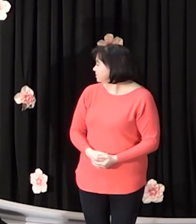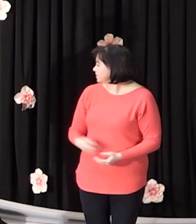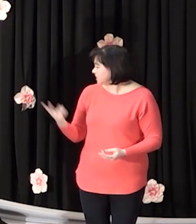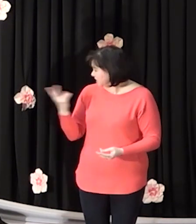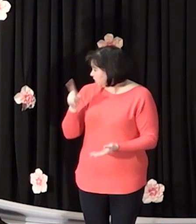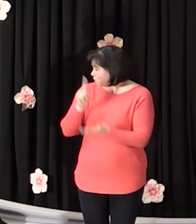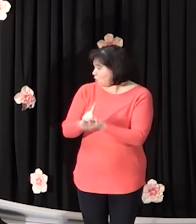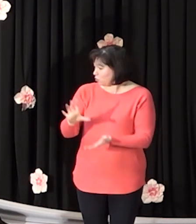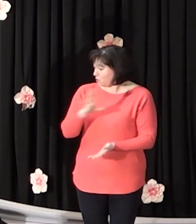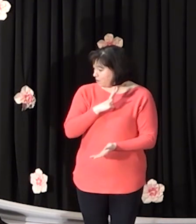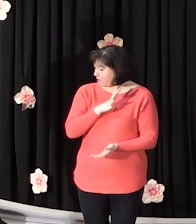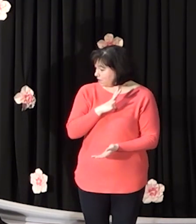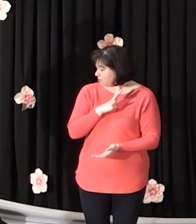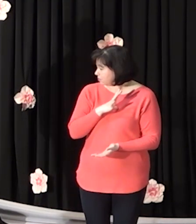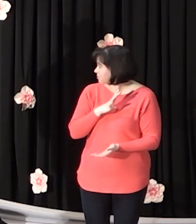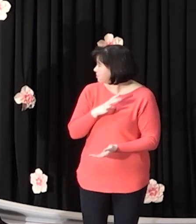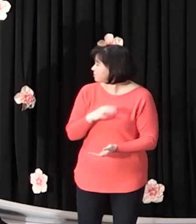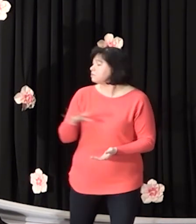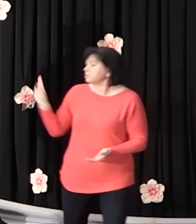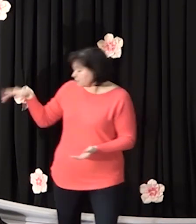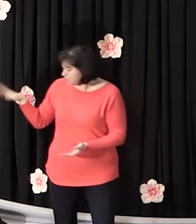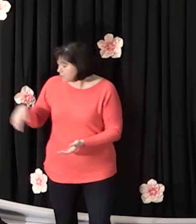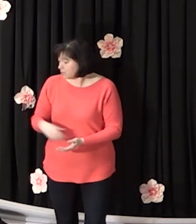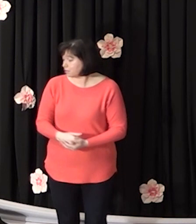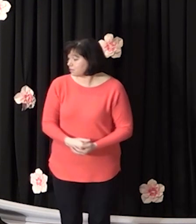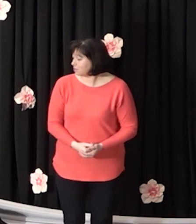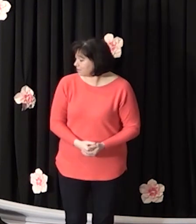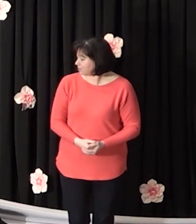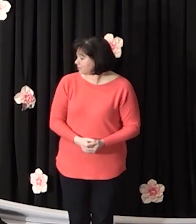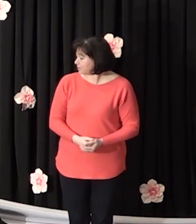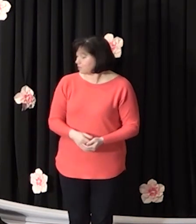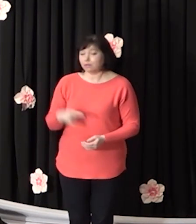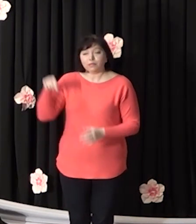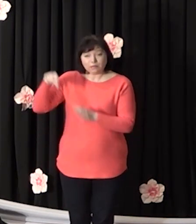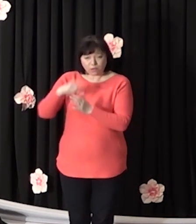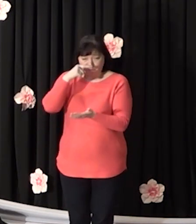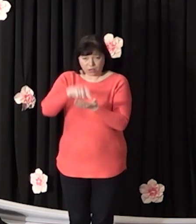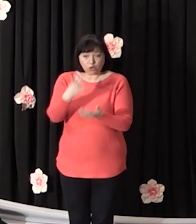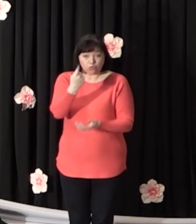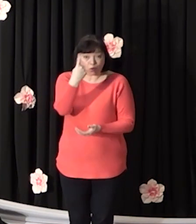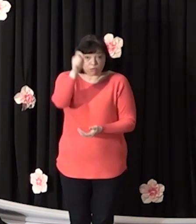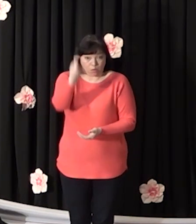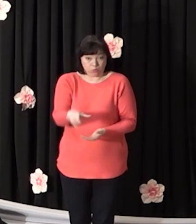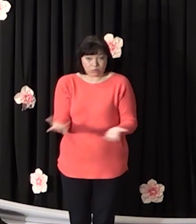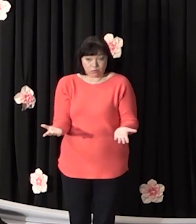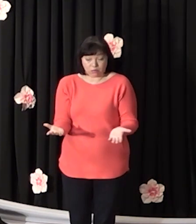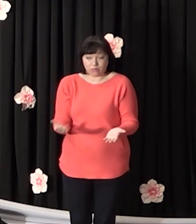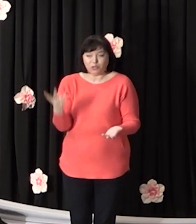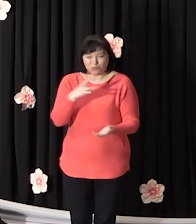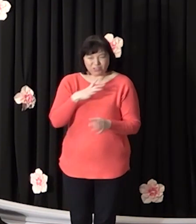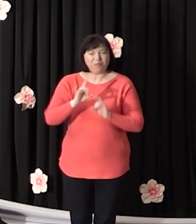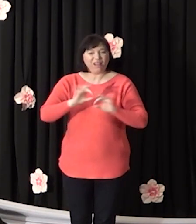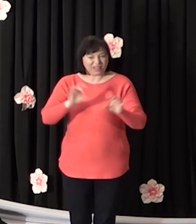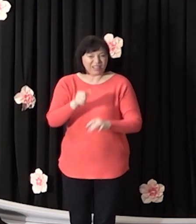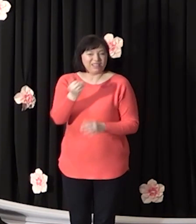Trebuia să... Mă fi pe mine lucru, nu vreți мне здесь собралась еще одна бутылочка. Мне надо было рассказать